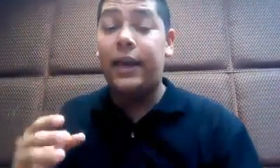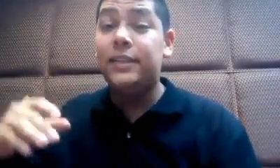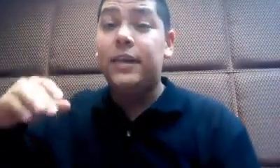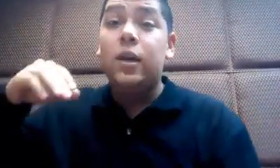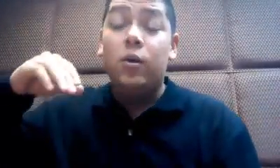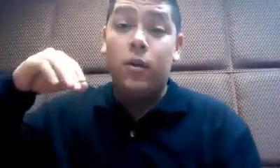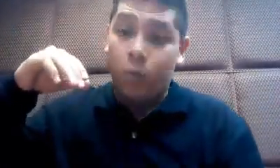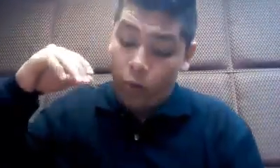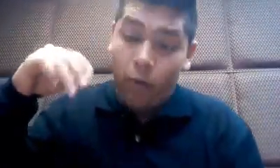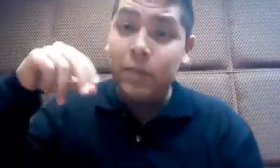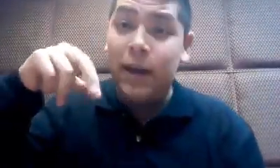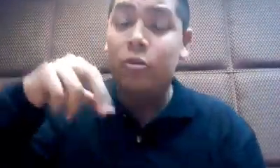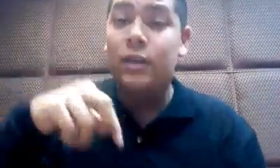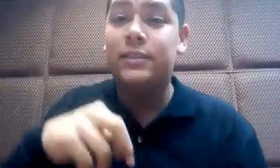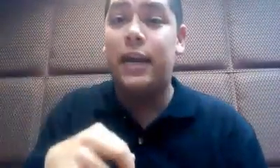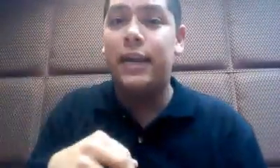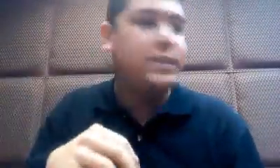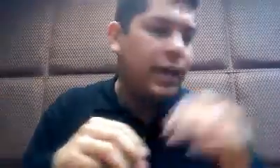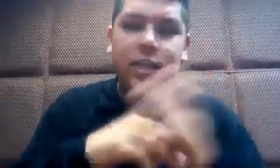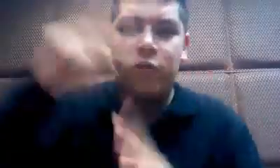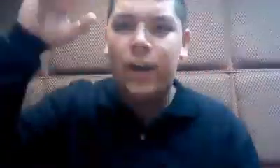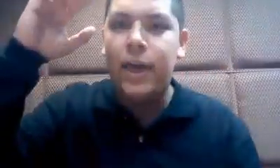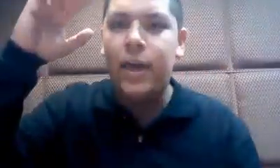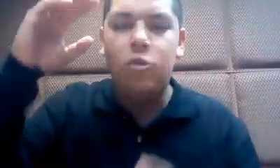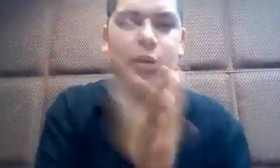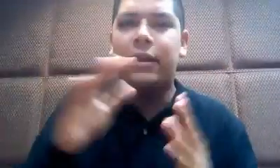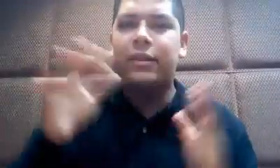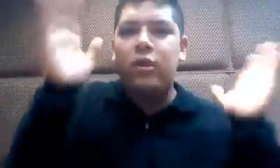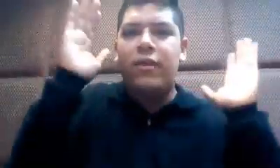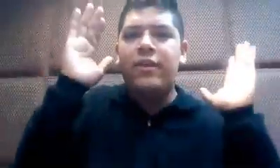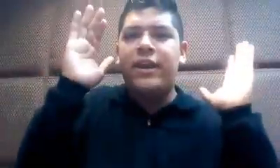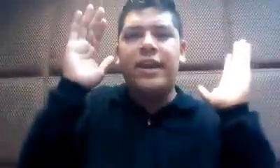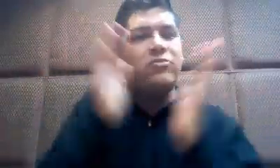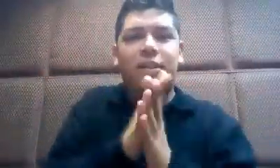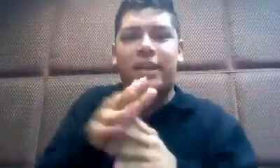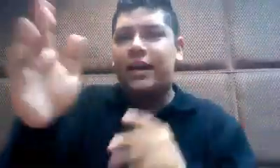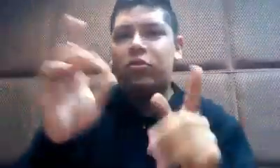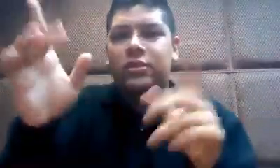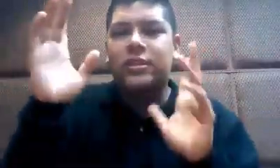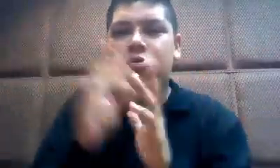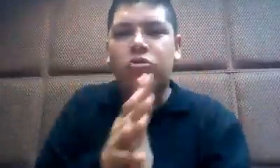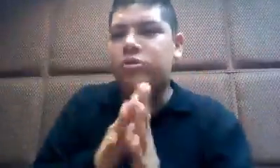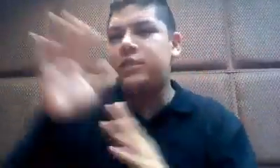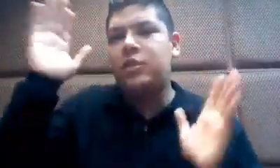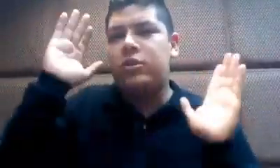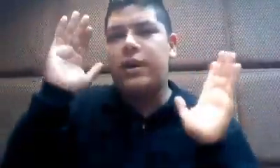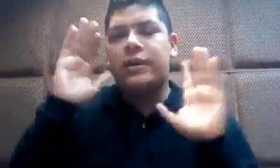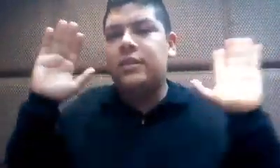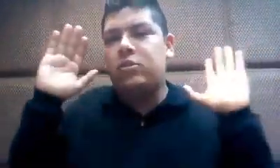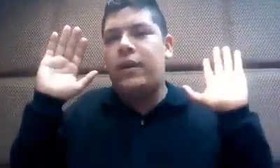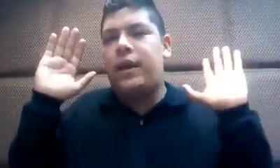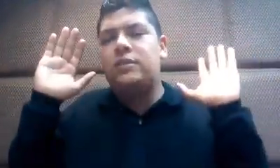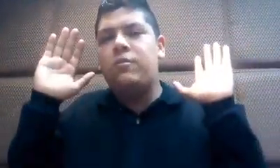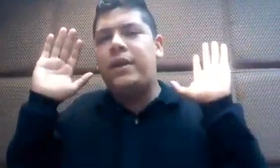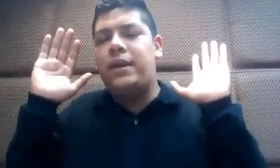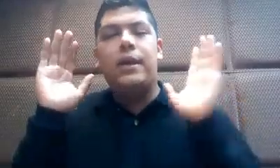es cuando vas bajando las escaleras, el chofer le da, o sea, el vato le vale verga, o sea, te da 2-3 segundos y si no te bajaste, no te bajaste, compadre, y